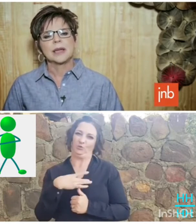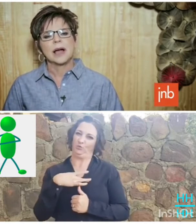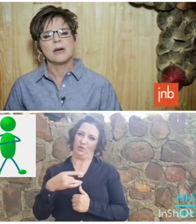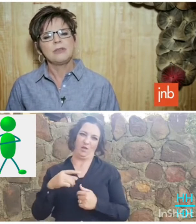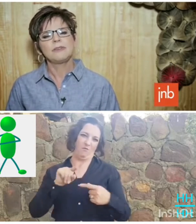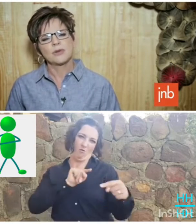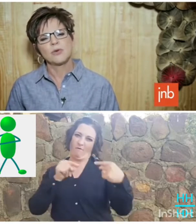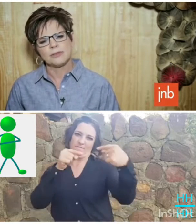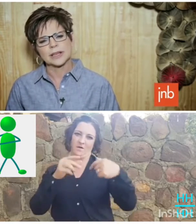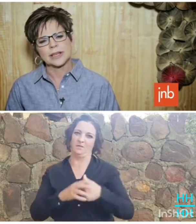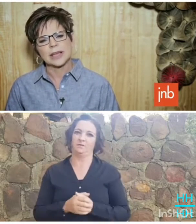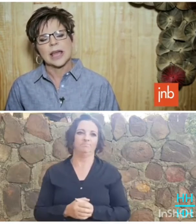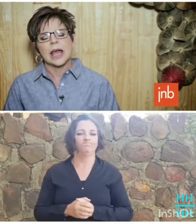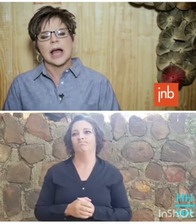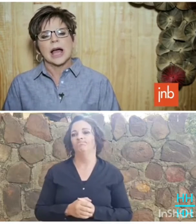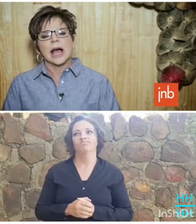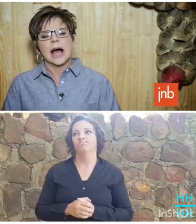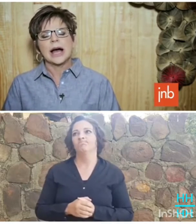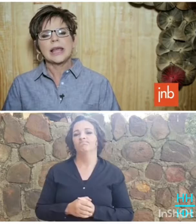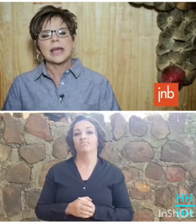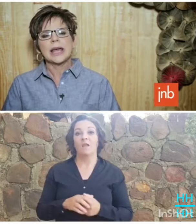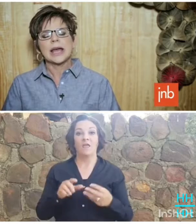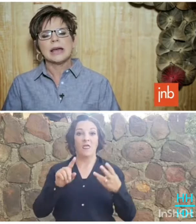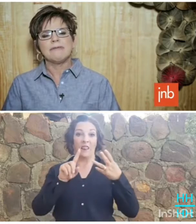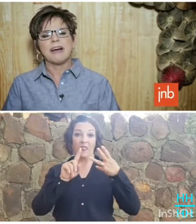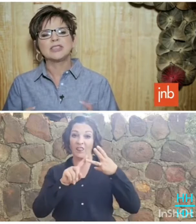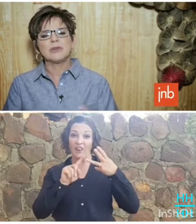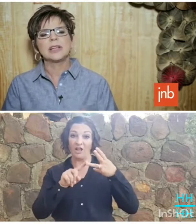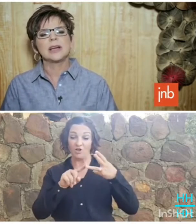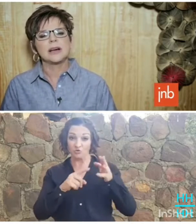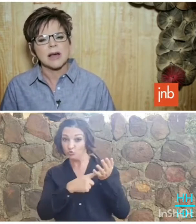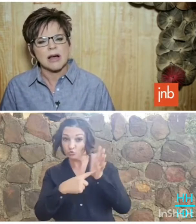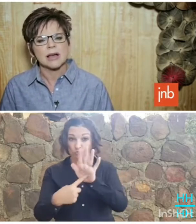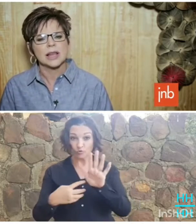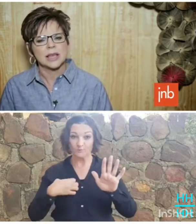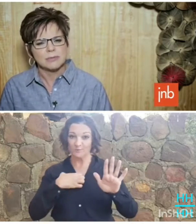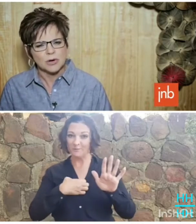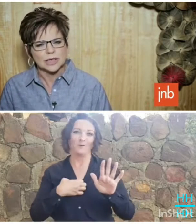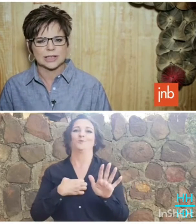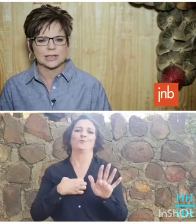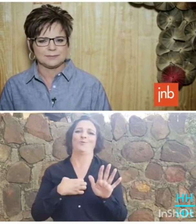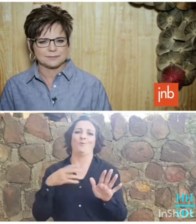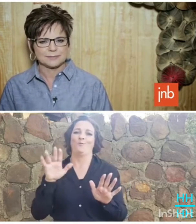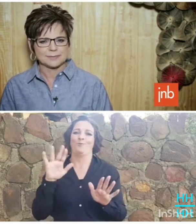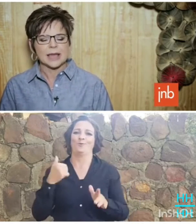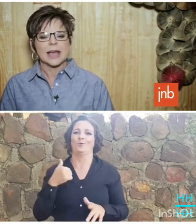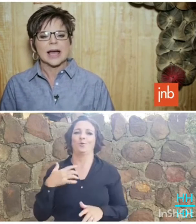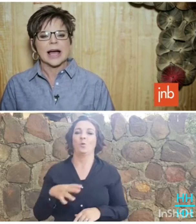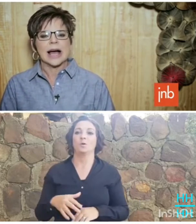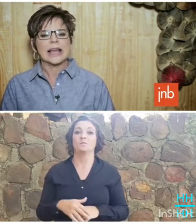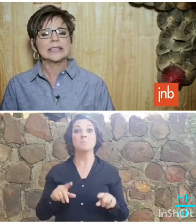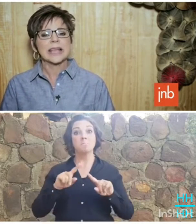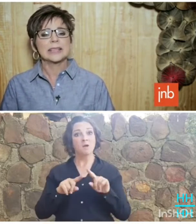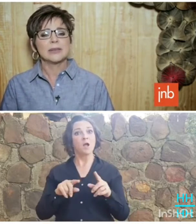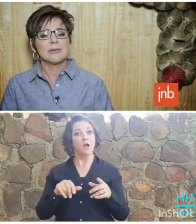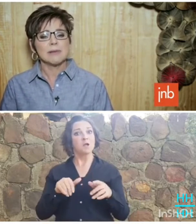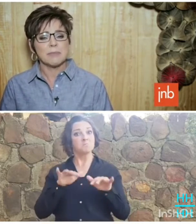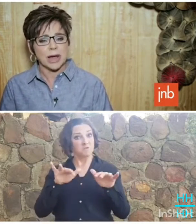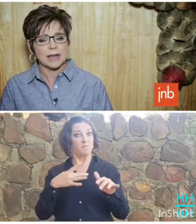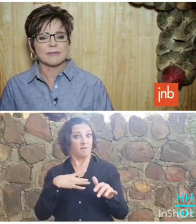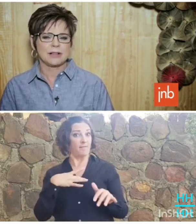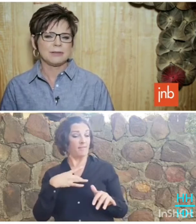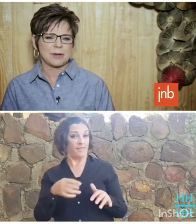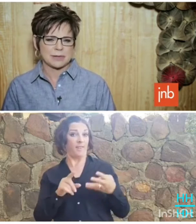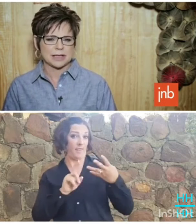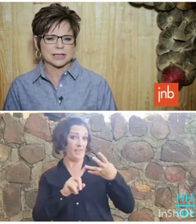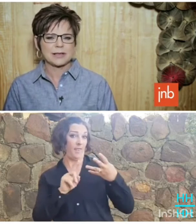hou nie van konflikt. Hulle wees ook nie graag hulle emosie nie. Hulle is echter ook